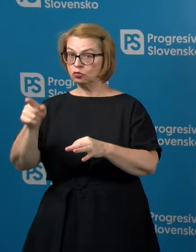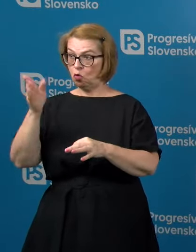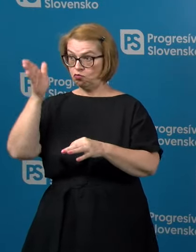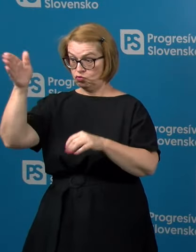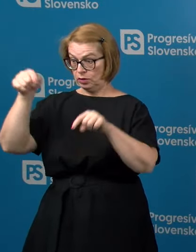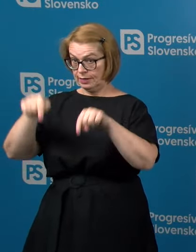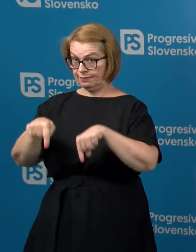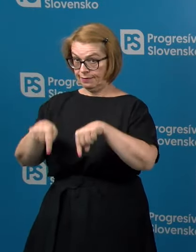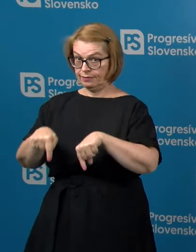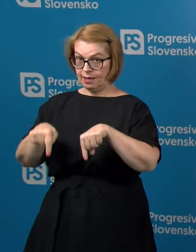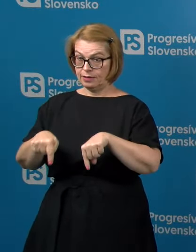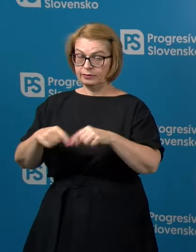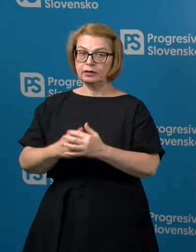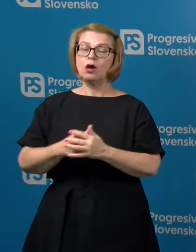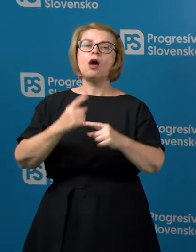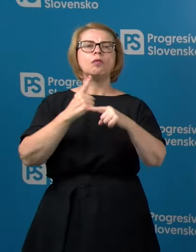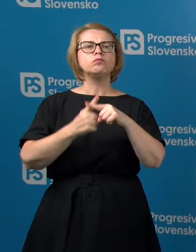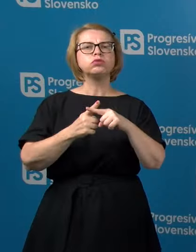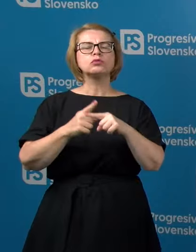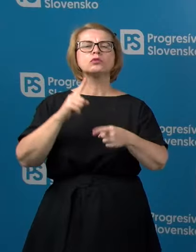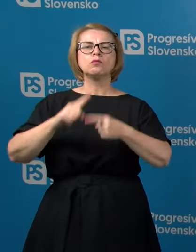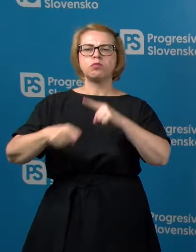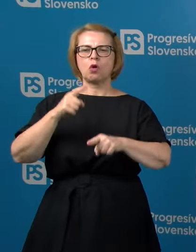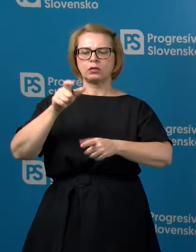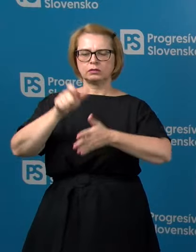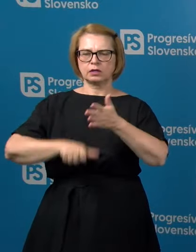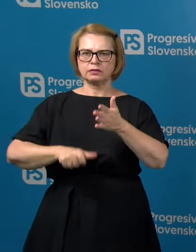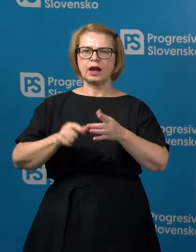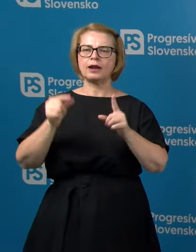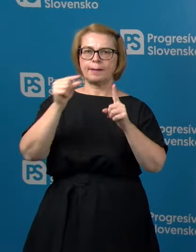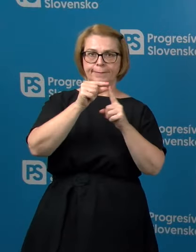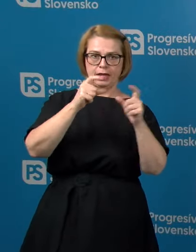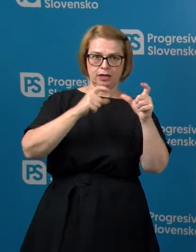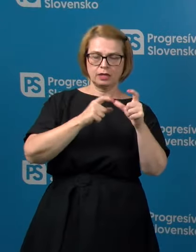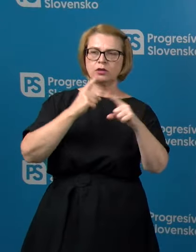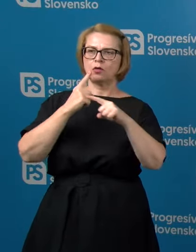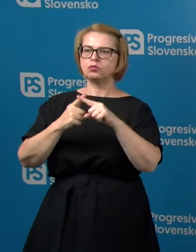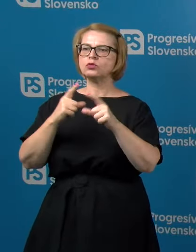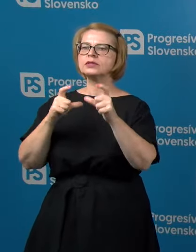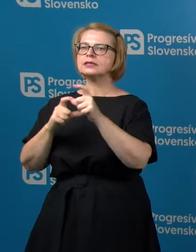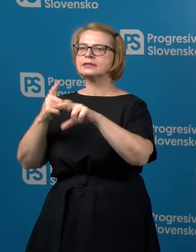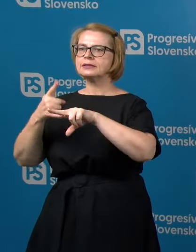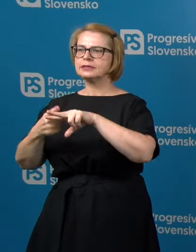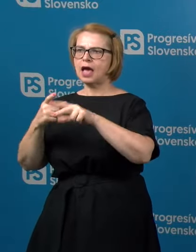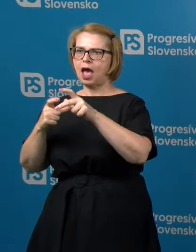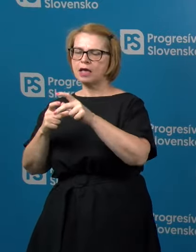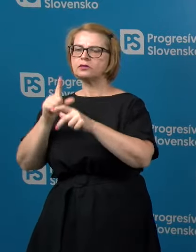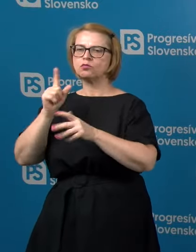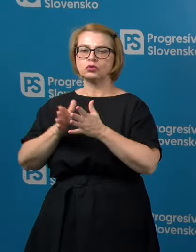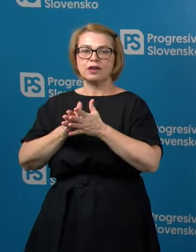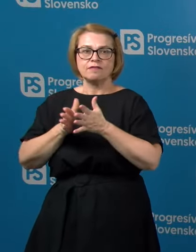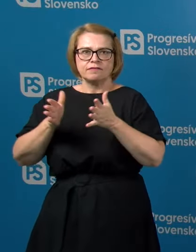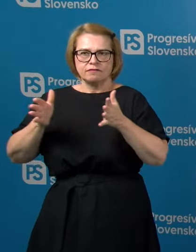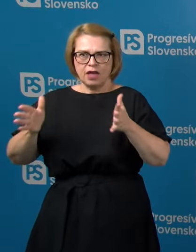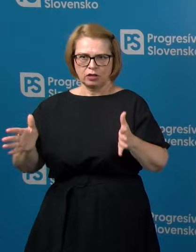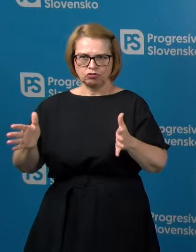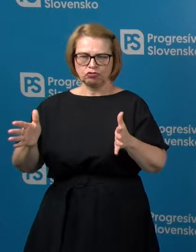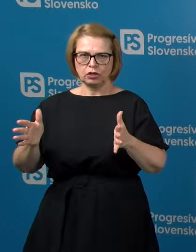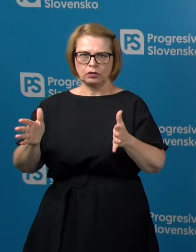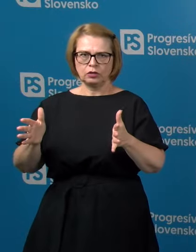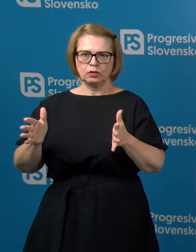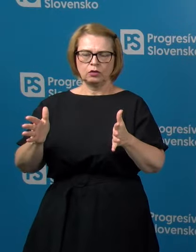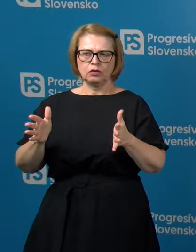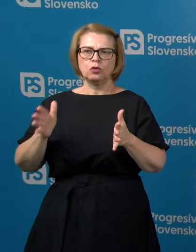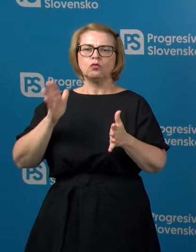dnes, ale aj politické strany Progresívne Slovensko a SAS, ktorý má byť širší, ktorý má byť